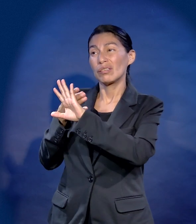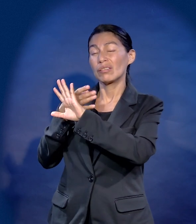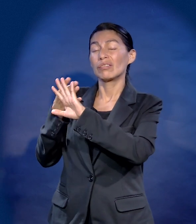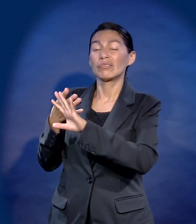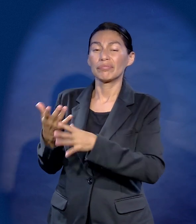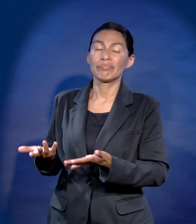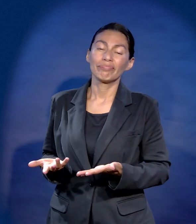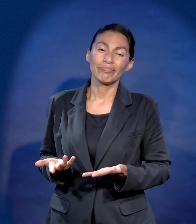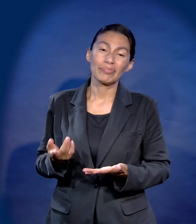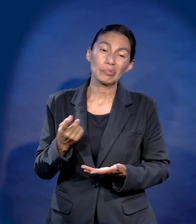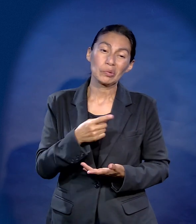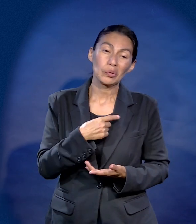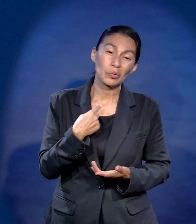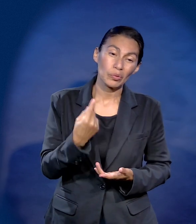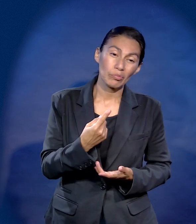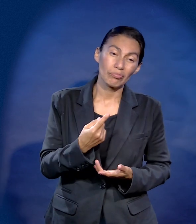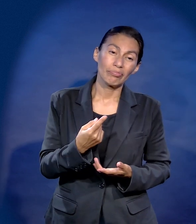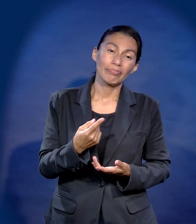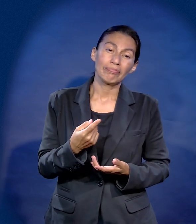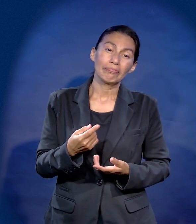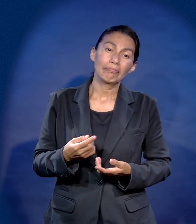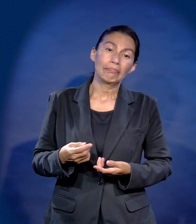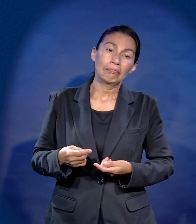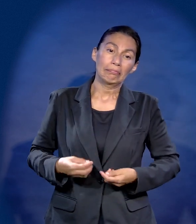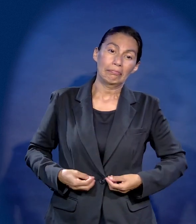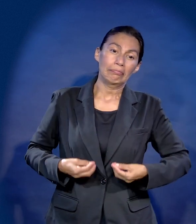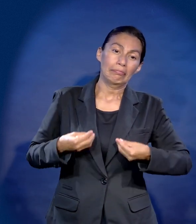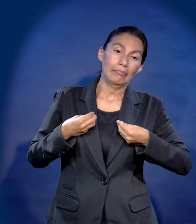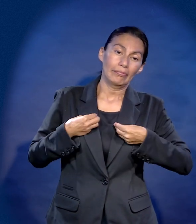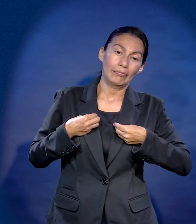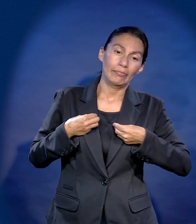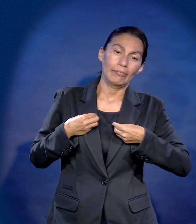el control de nuestra vida sin darnos cuenta siquiera.